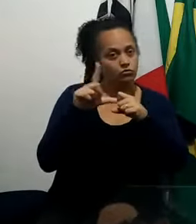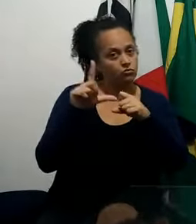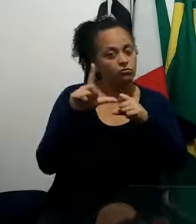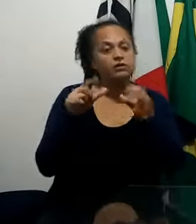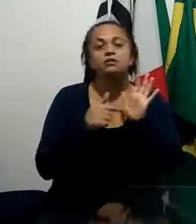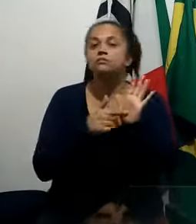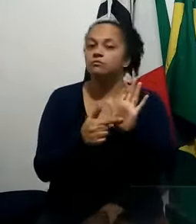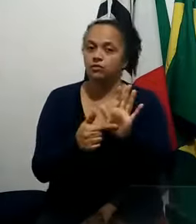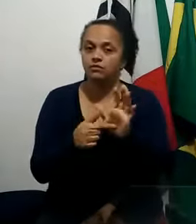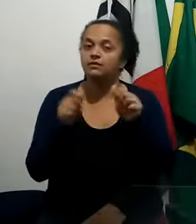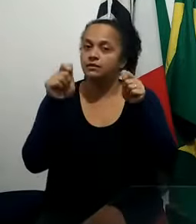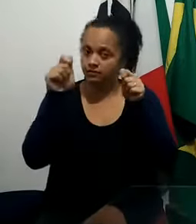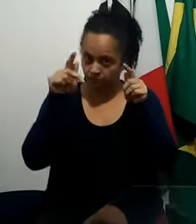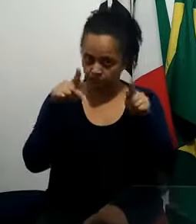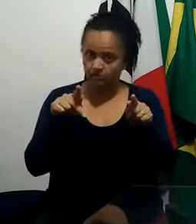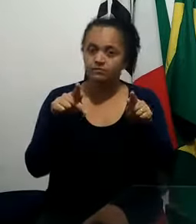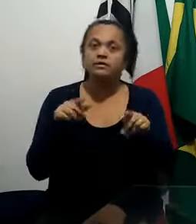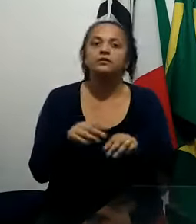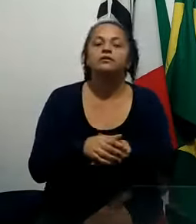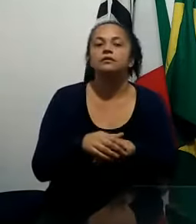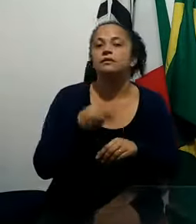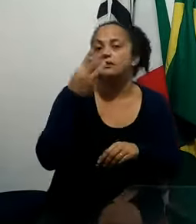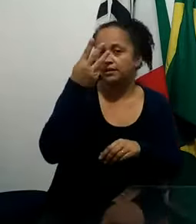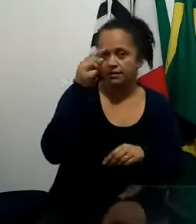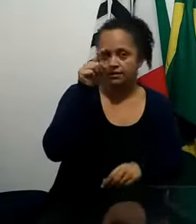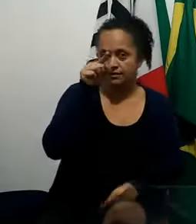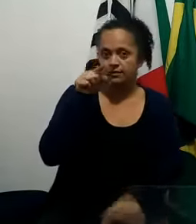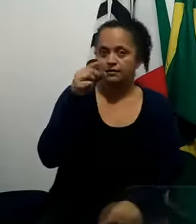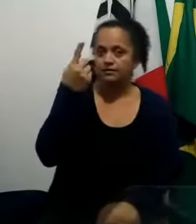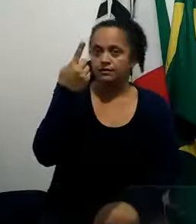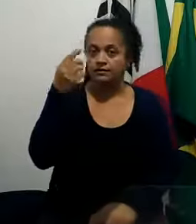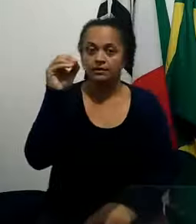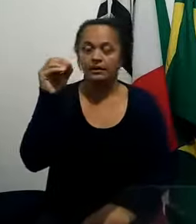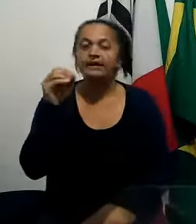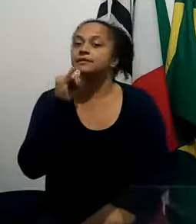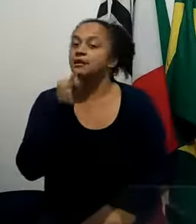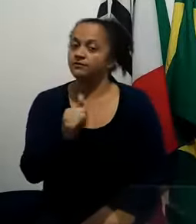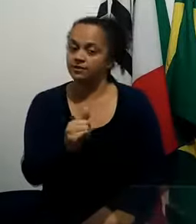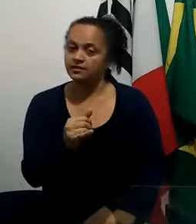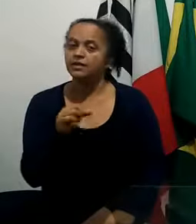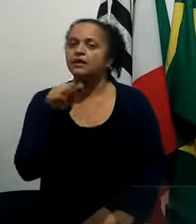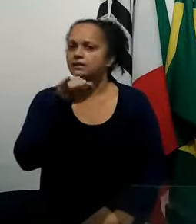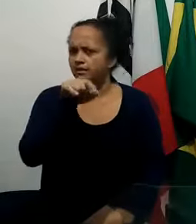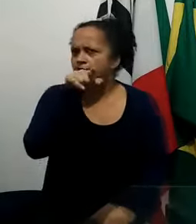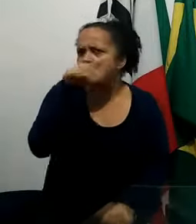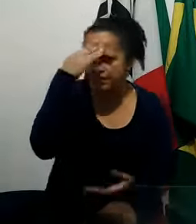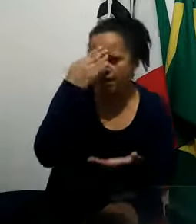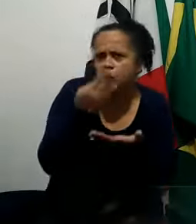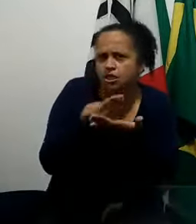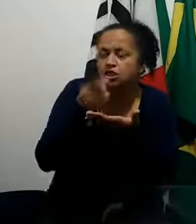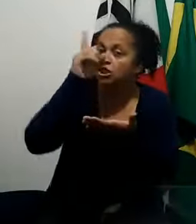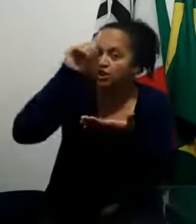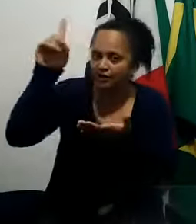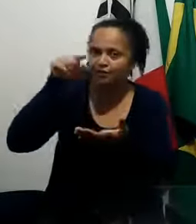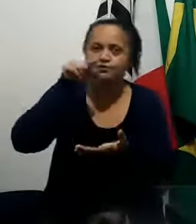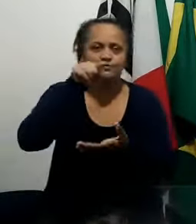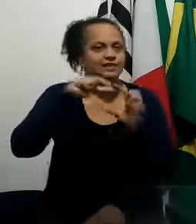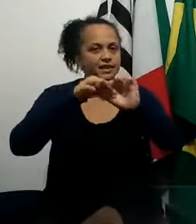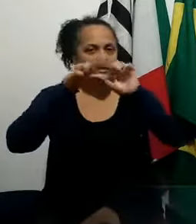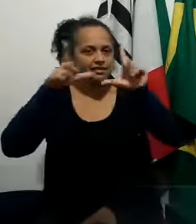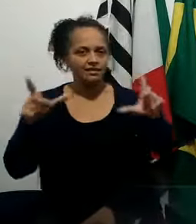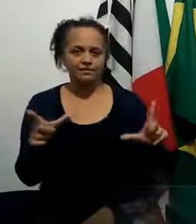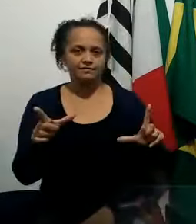10 e Apocalipse 3, 10 deixa claro. Eu vou te livrar do dia da ira. Glória a Deus, a noiva